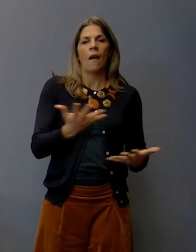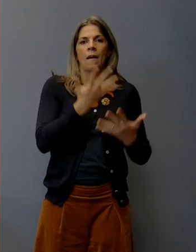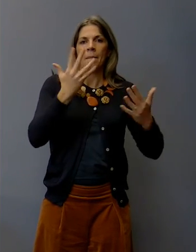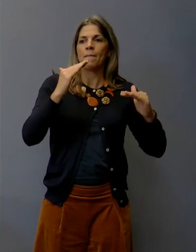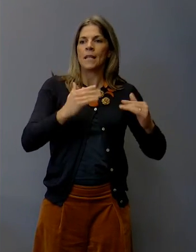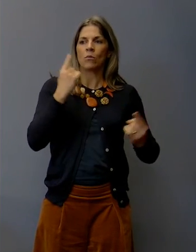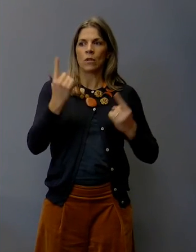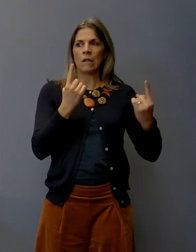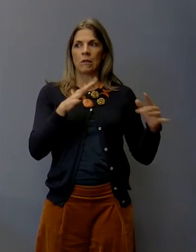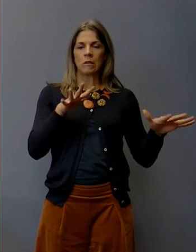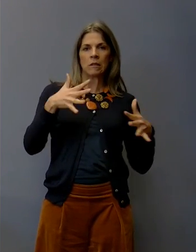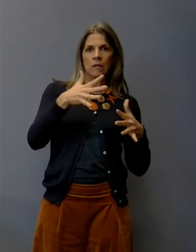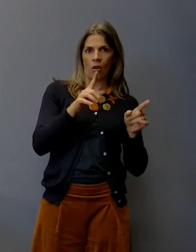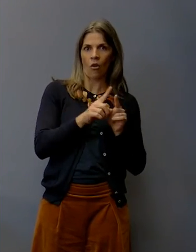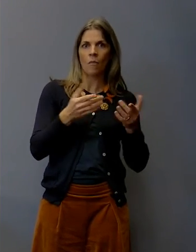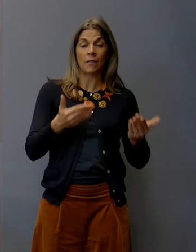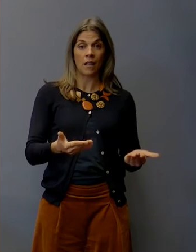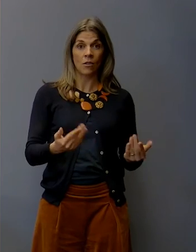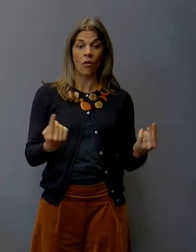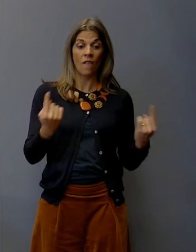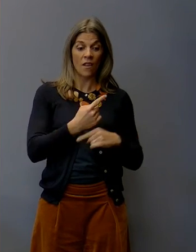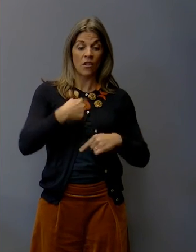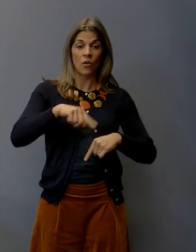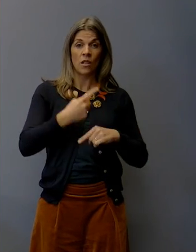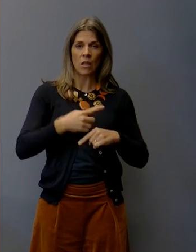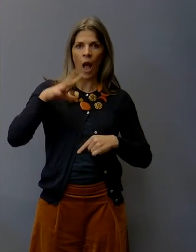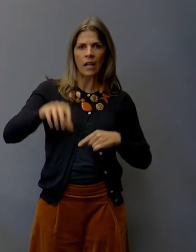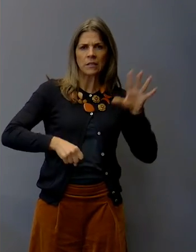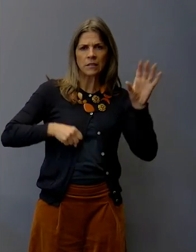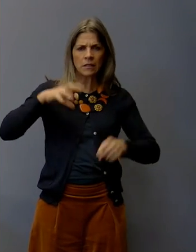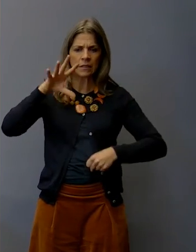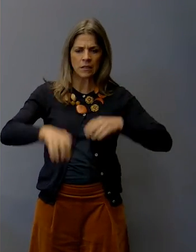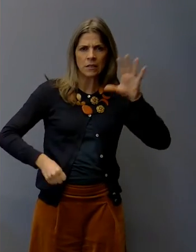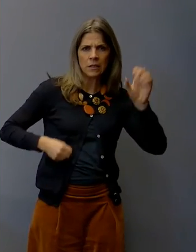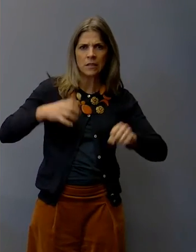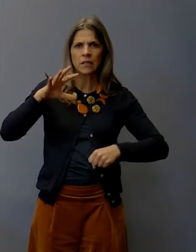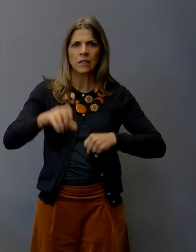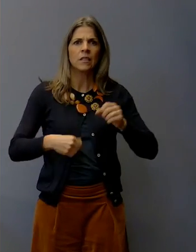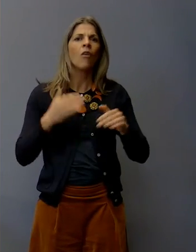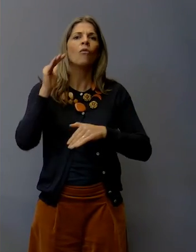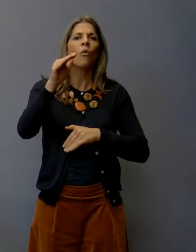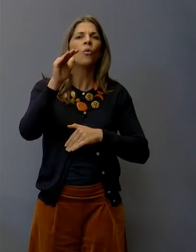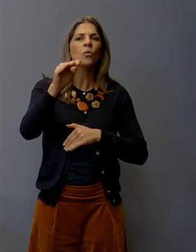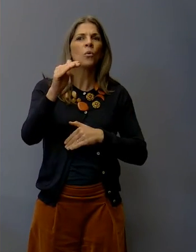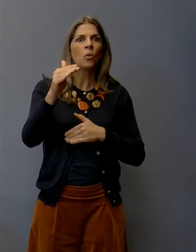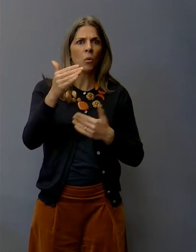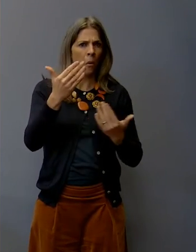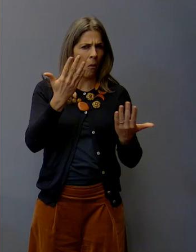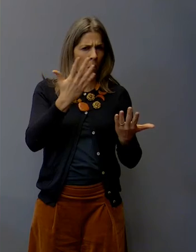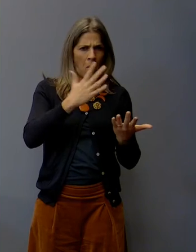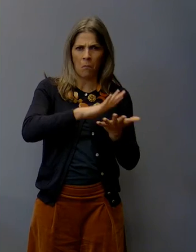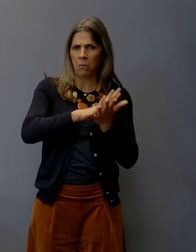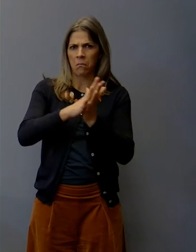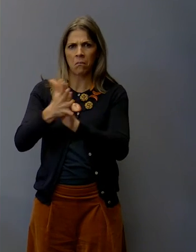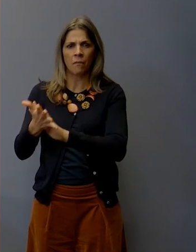ci stiamo mangiando ci siamo già mangiati il futuro dei nostri ragazzi i ragazzi di oggi vivono solamente nel